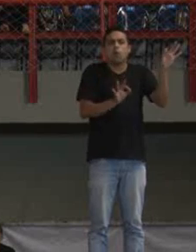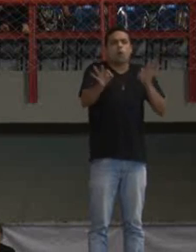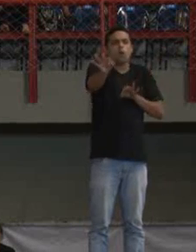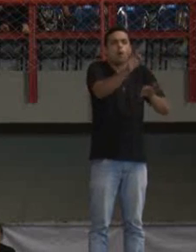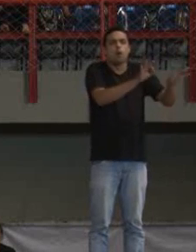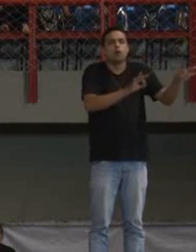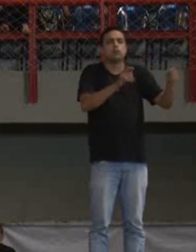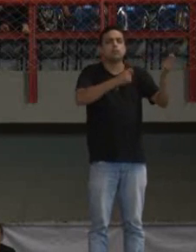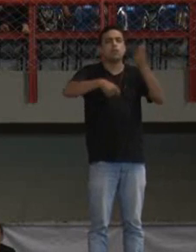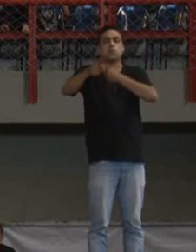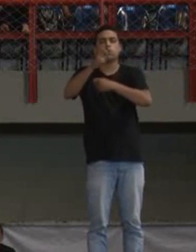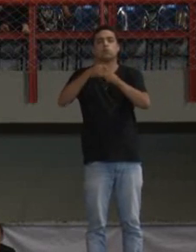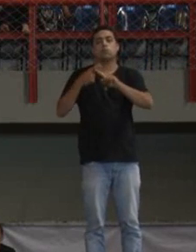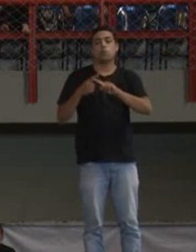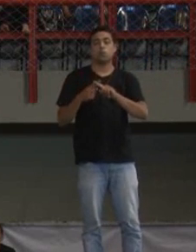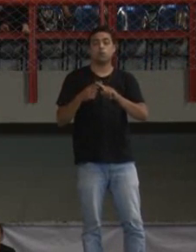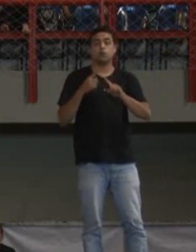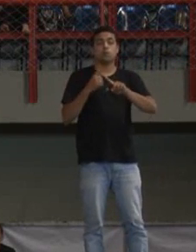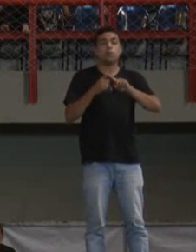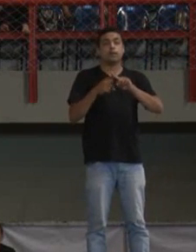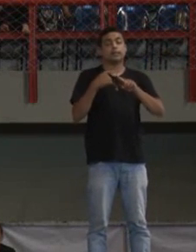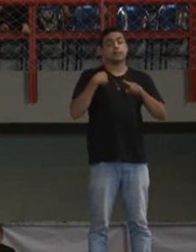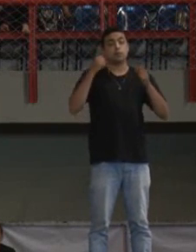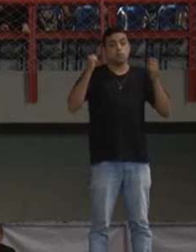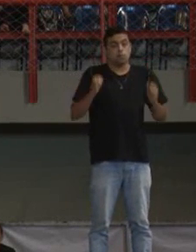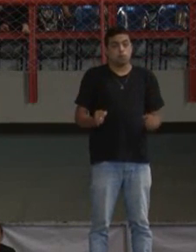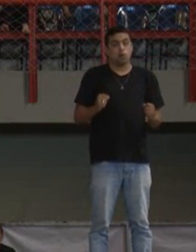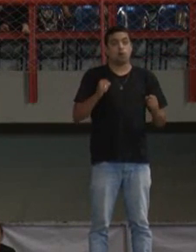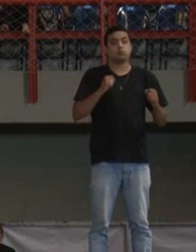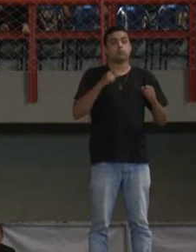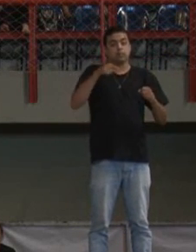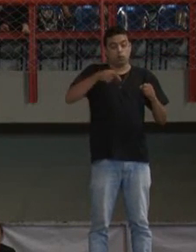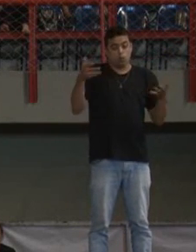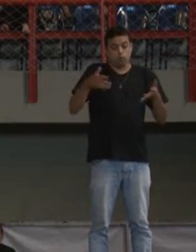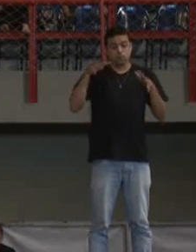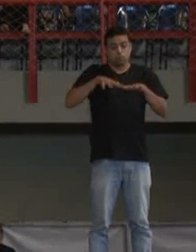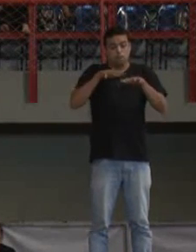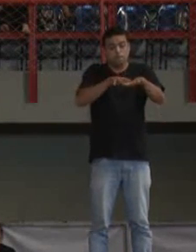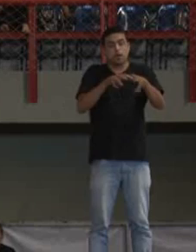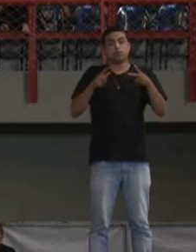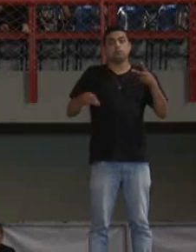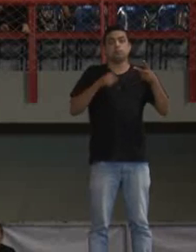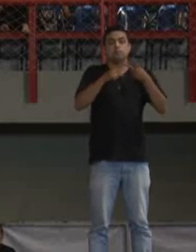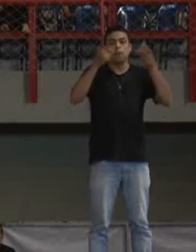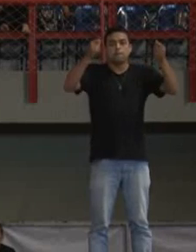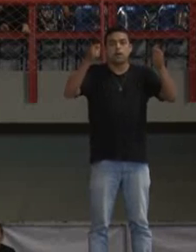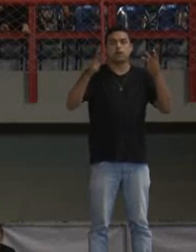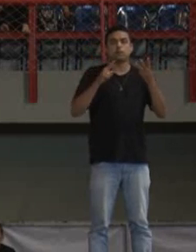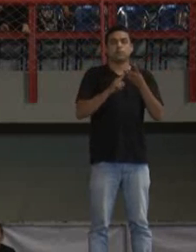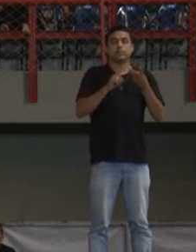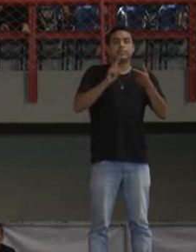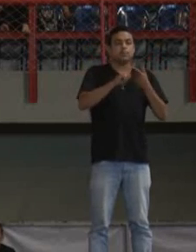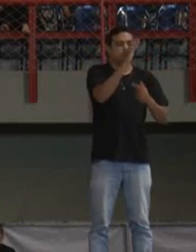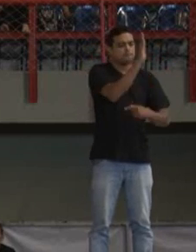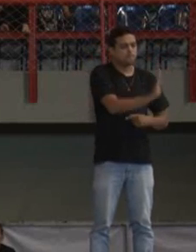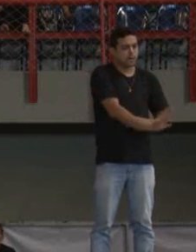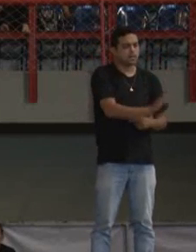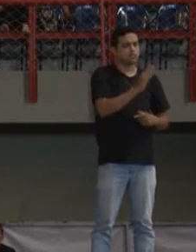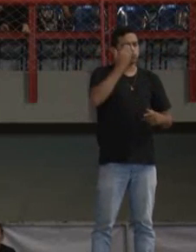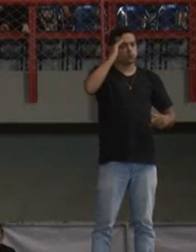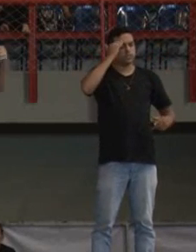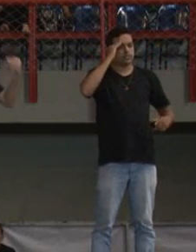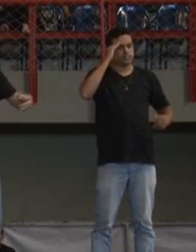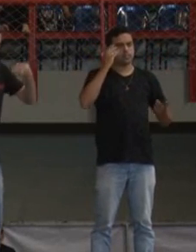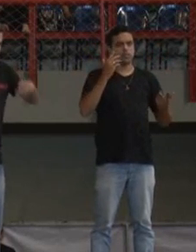bastidor da economia? Porque eu só posso falar dessas manifestações. Eu não tenho como entender a Inconfidência Mineira, por